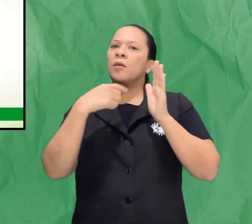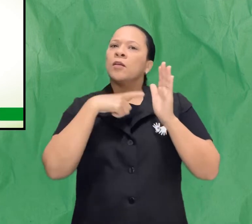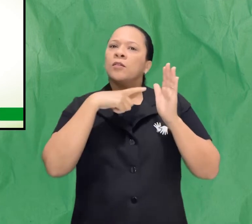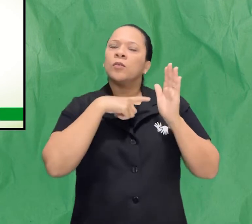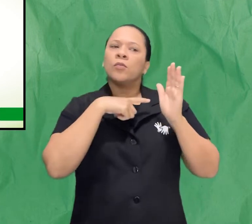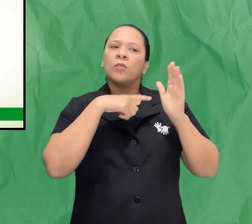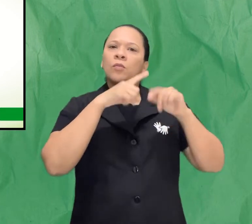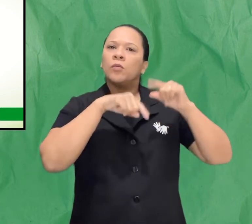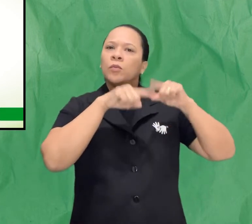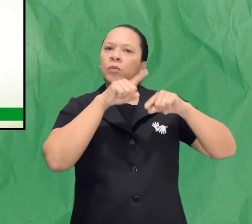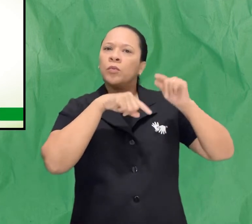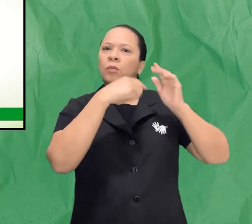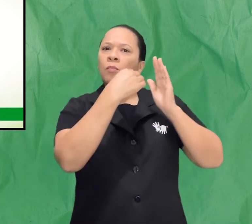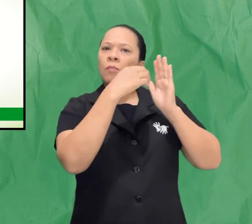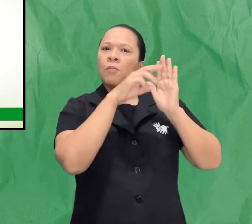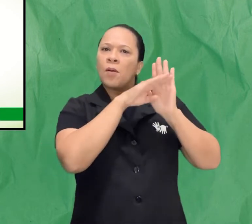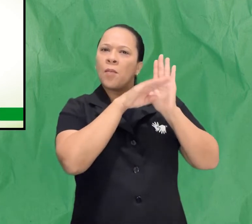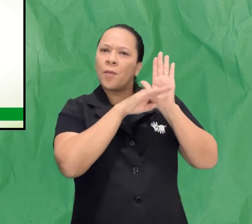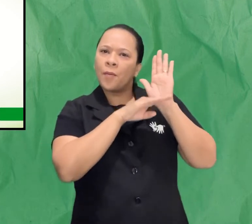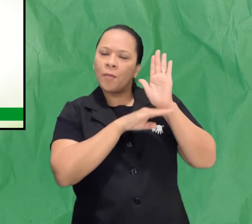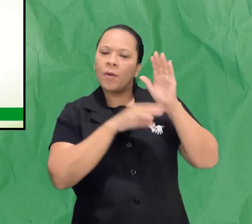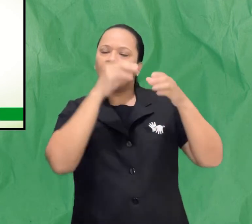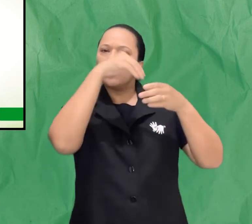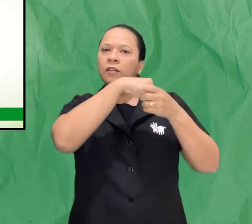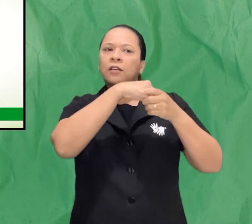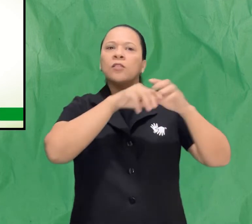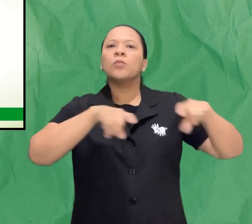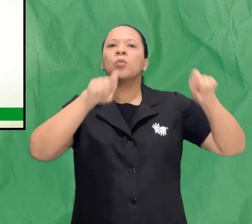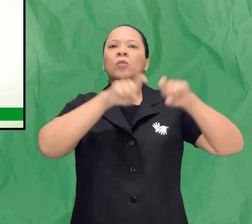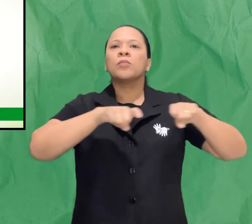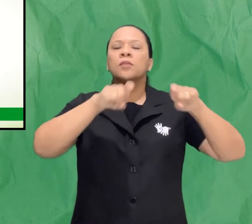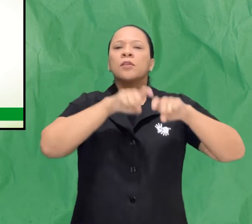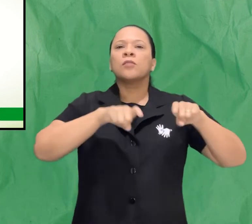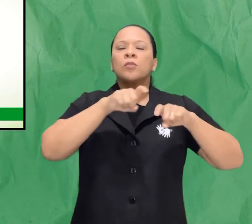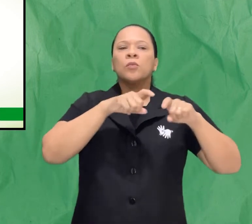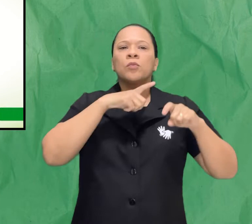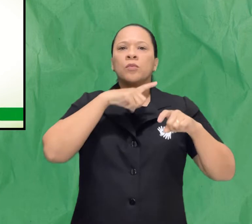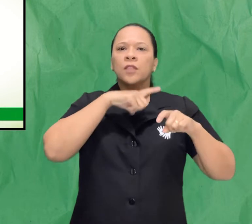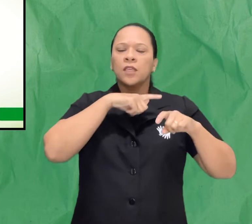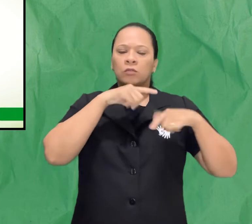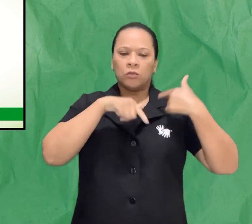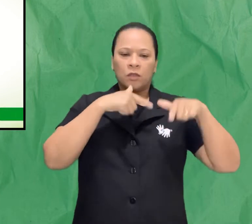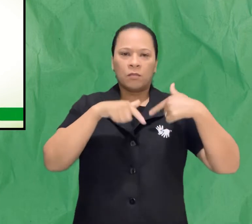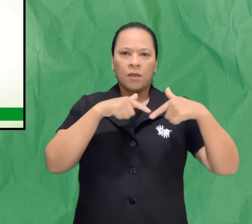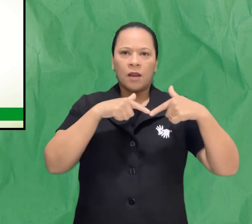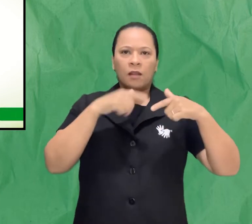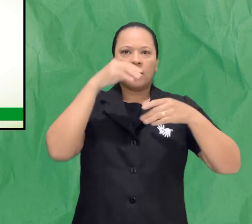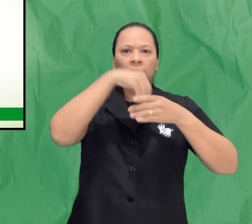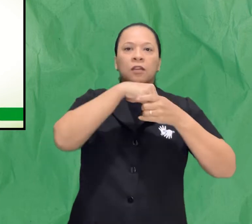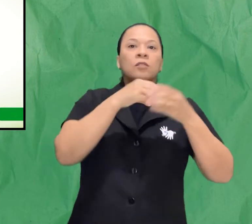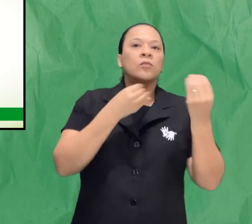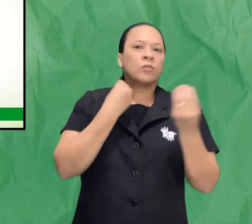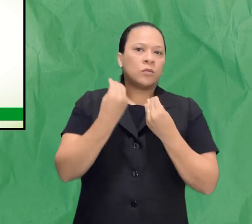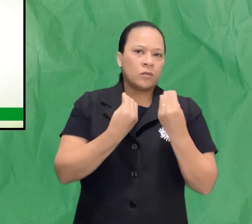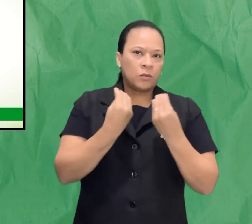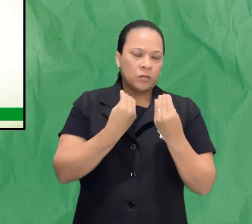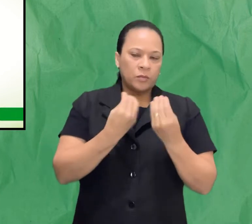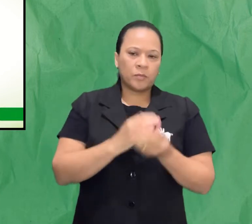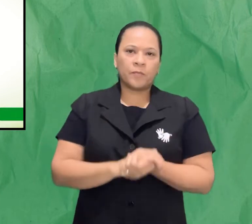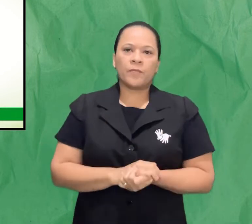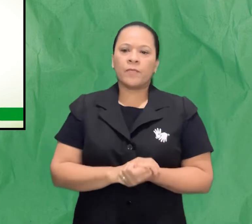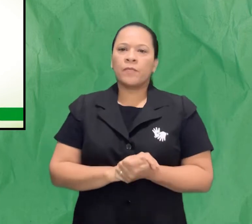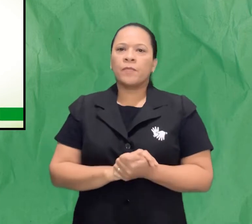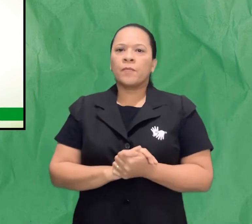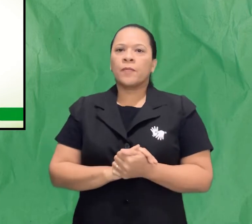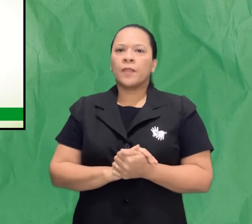computador. E como eu consigo gerenciar esses recursos, como esses recursos estão sendo gerenciados no momento. Vou passar para